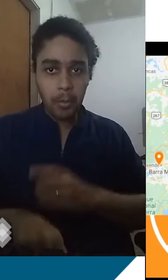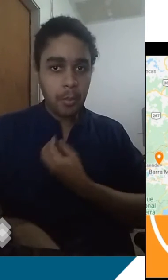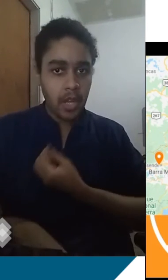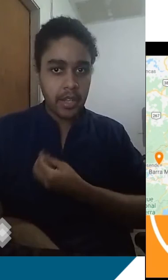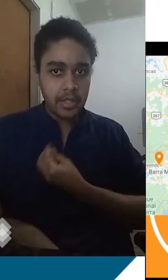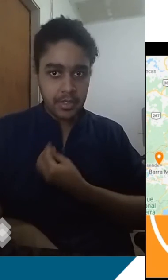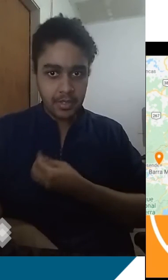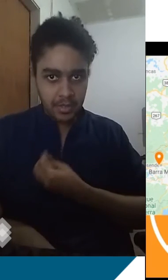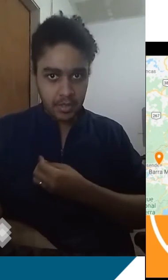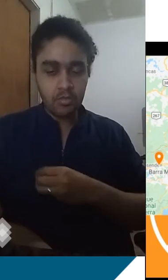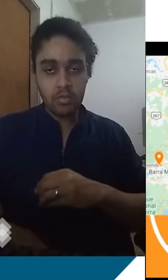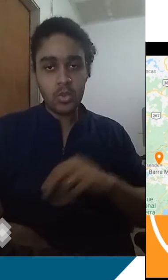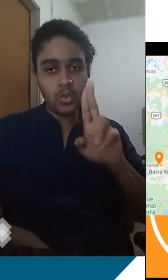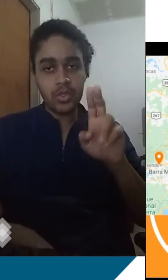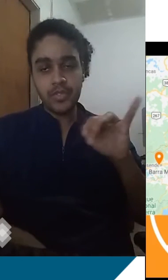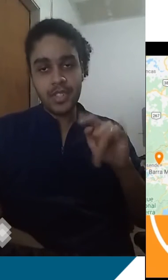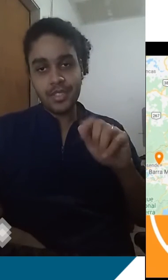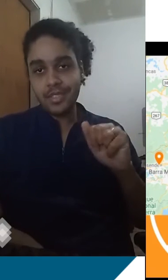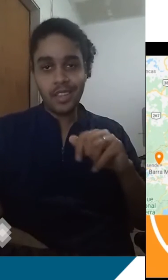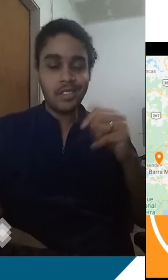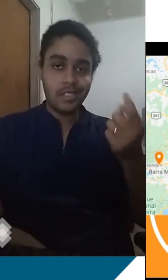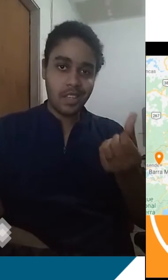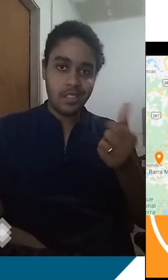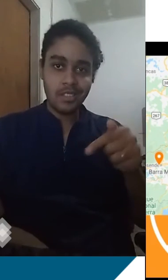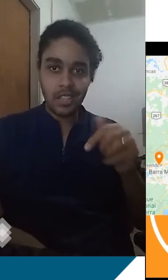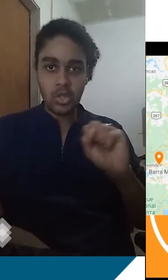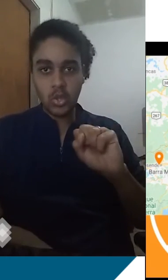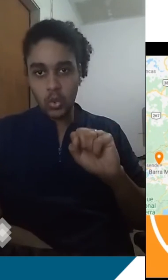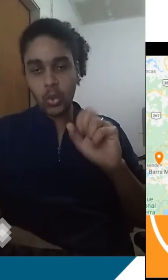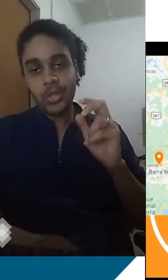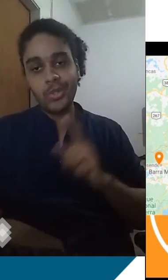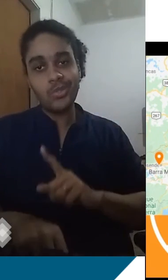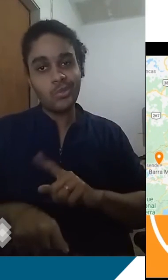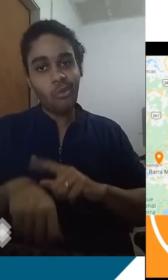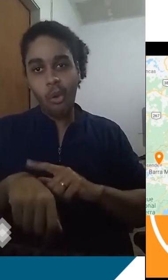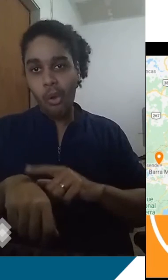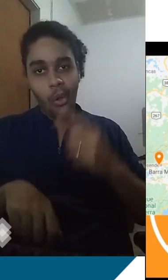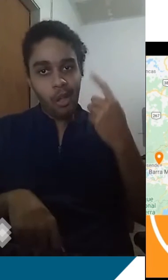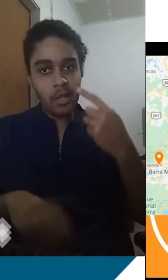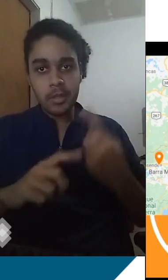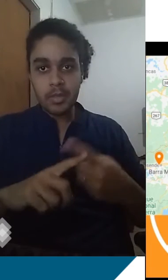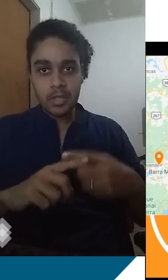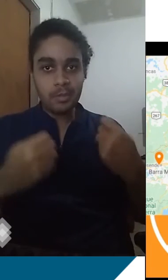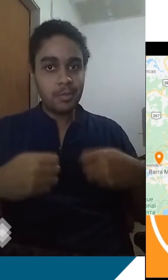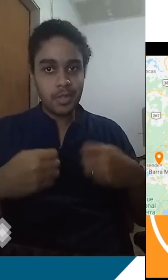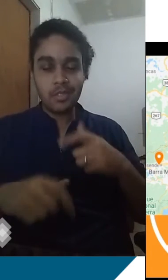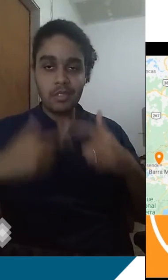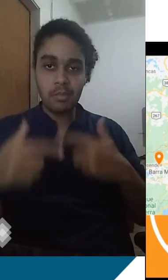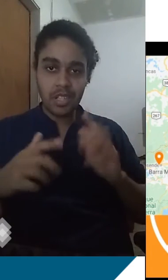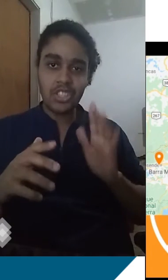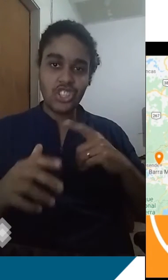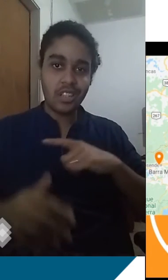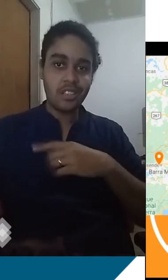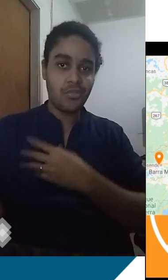dedicar presencialmente a uma universidade, às vezes passar 6, 7, 8 horas por dia numa universidade, porque precisam trabalhar,